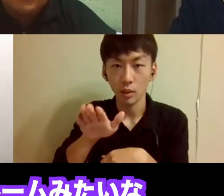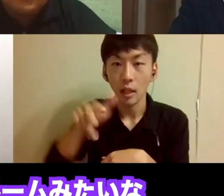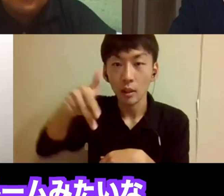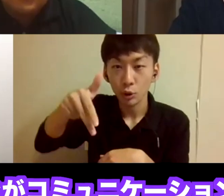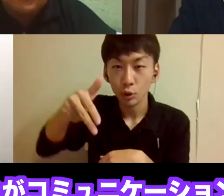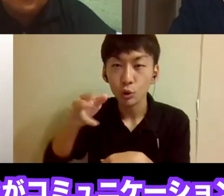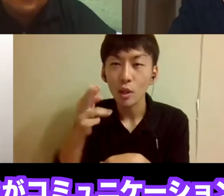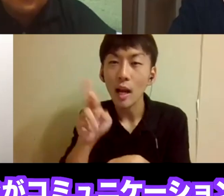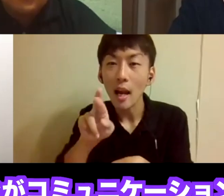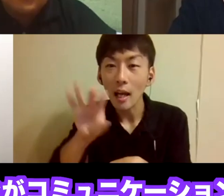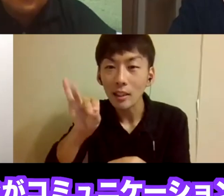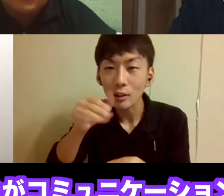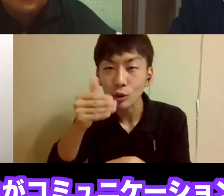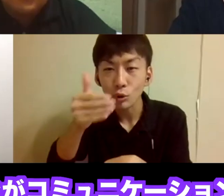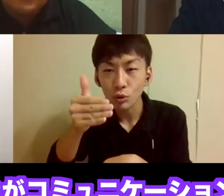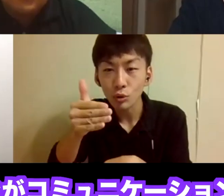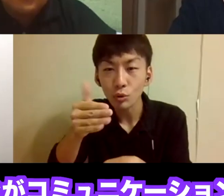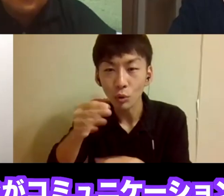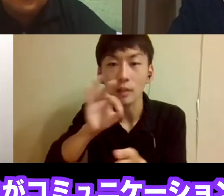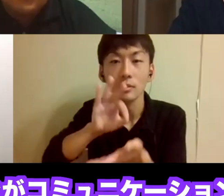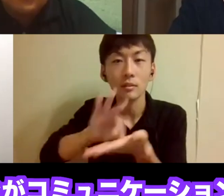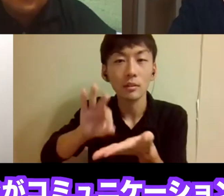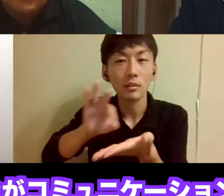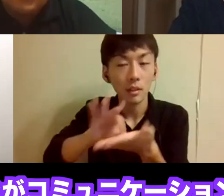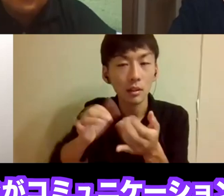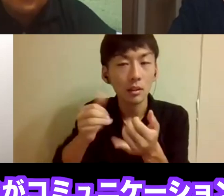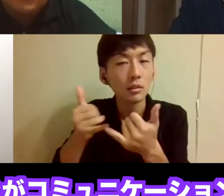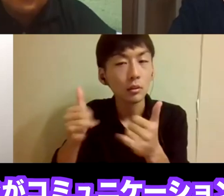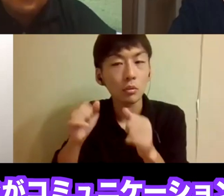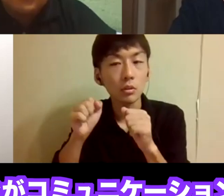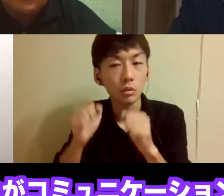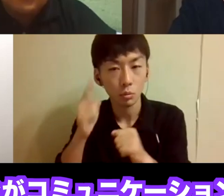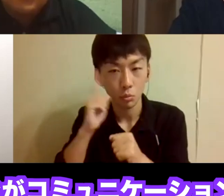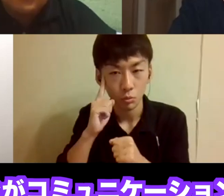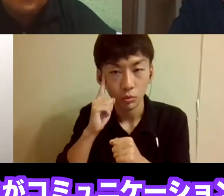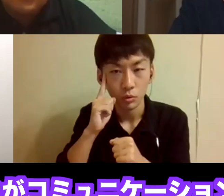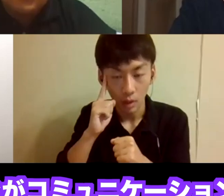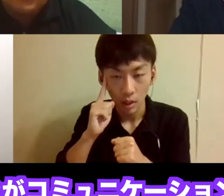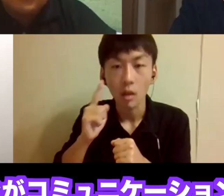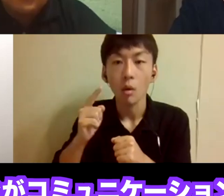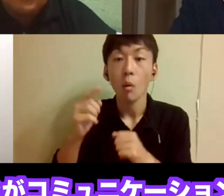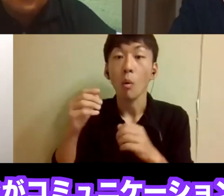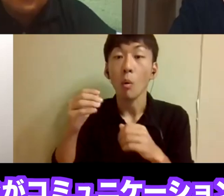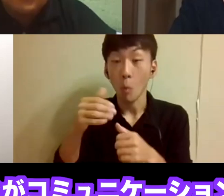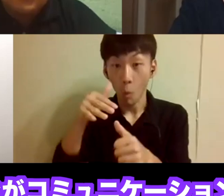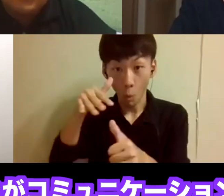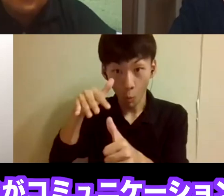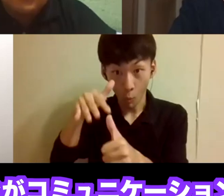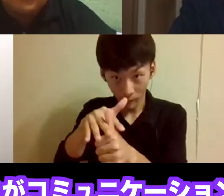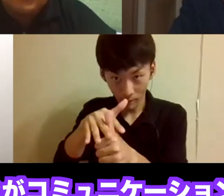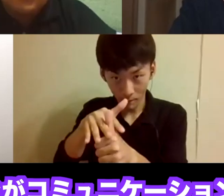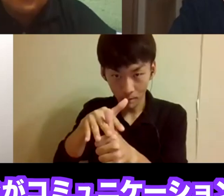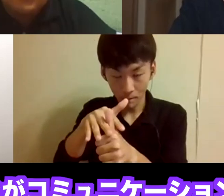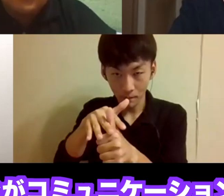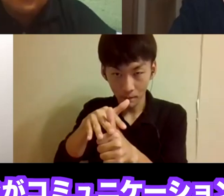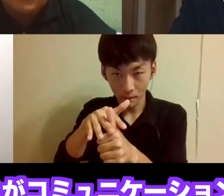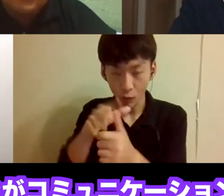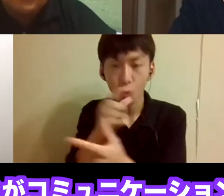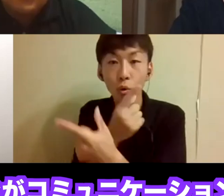スマこの中でクラブとファンの人たちがコミュニケーションできたりファンの人同士がコミュニケーションできたり